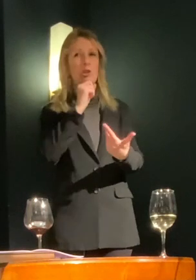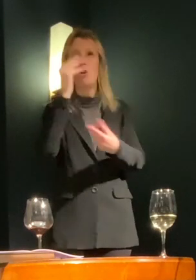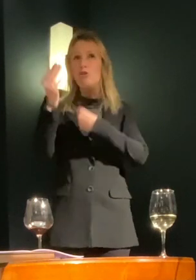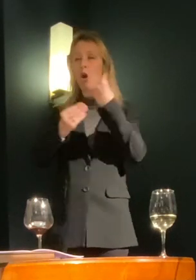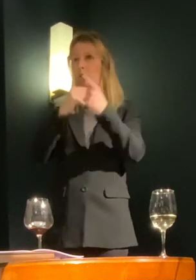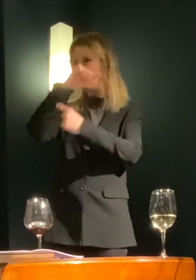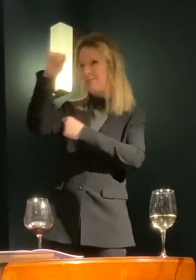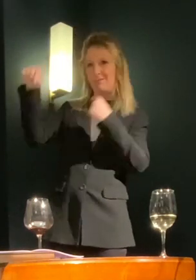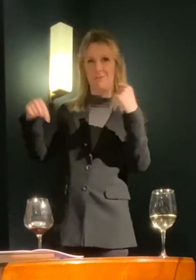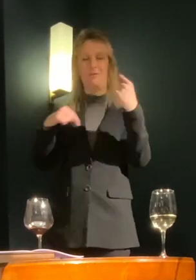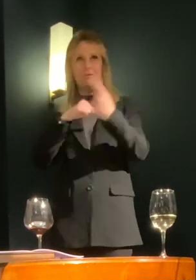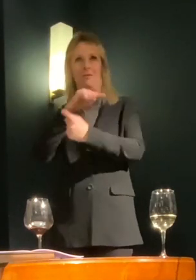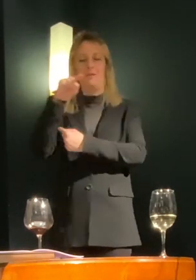che